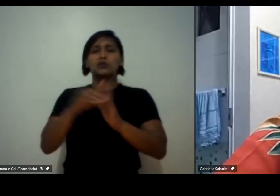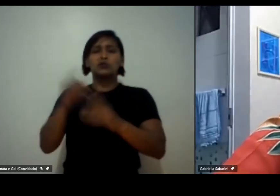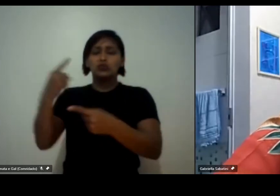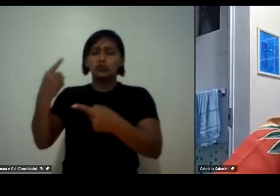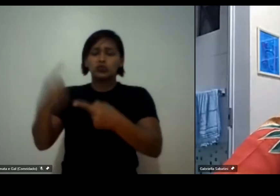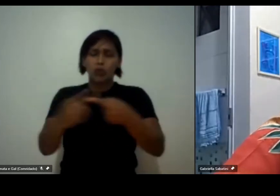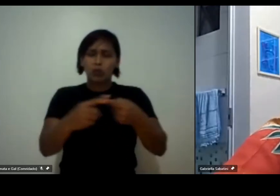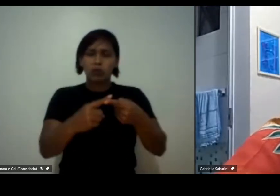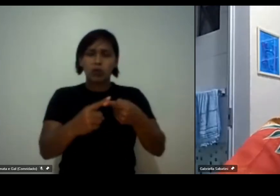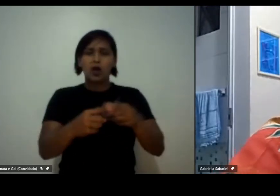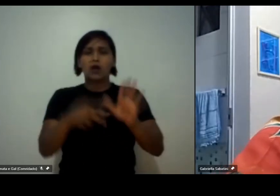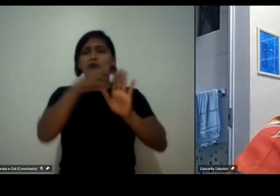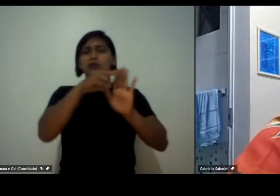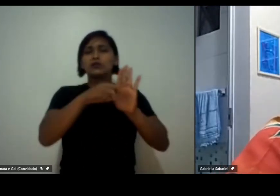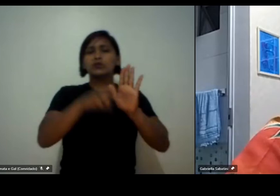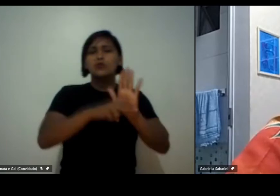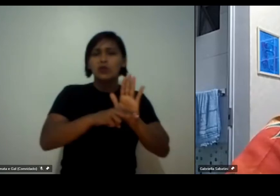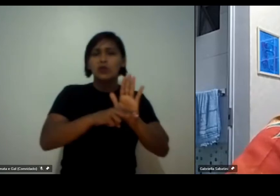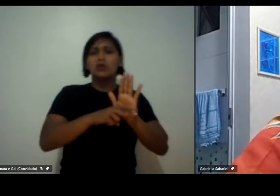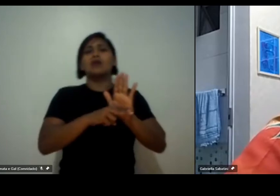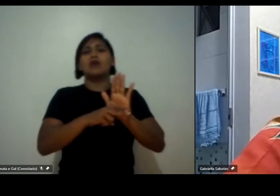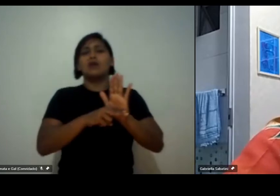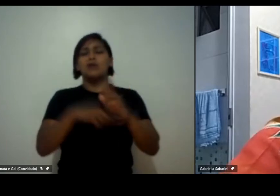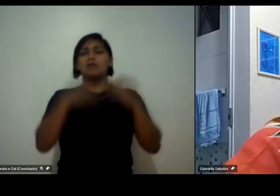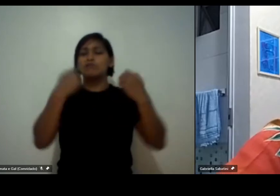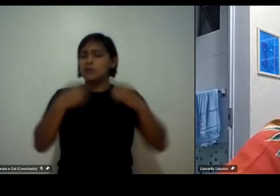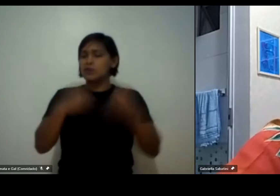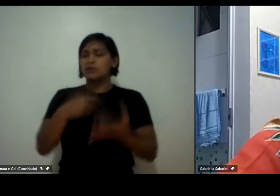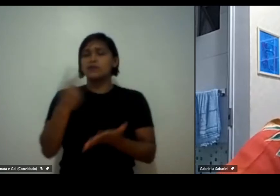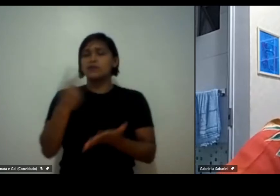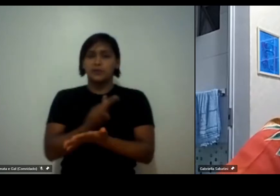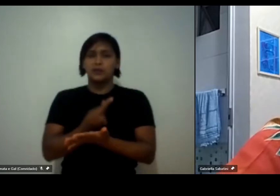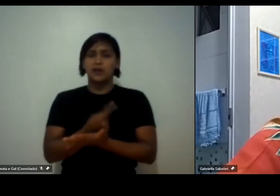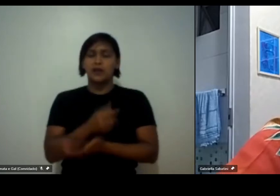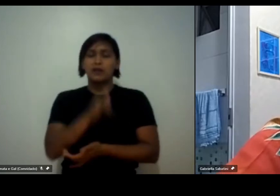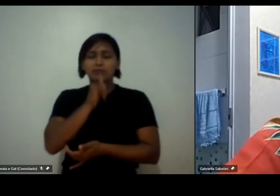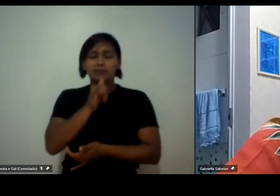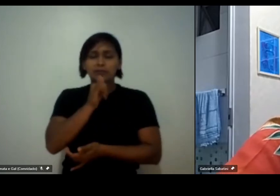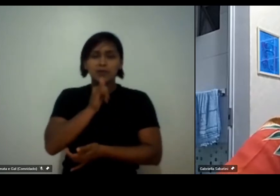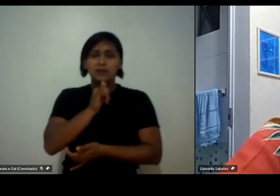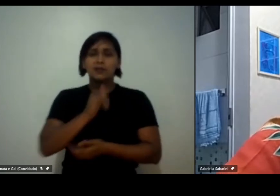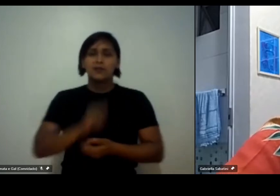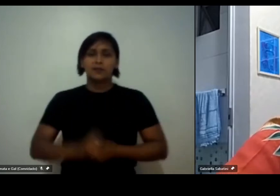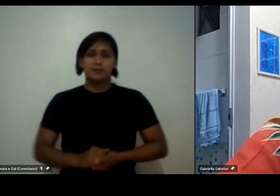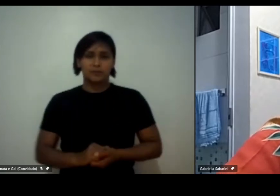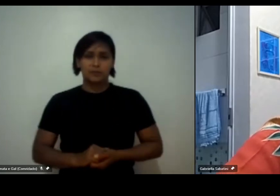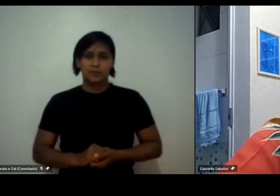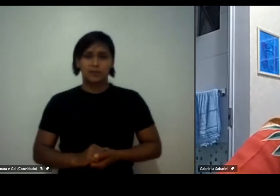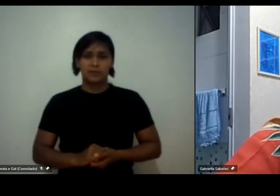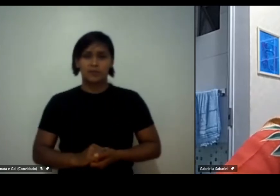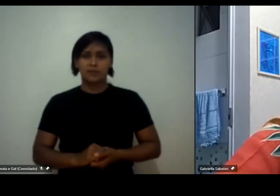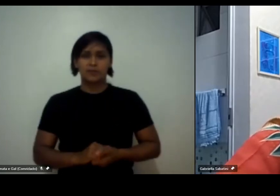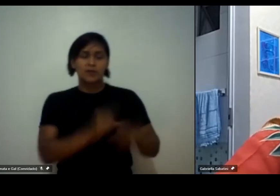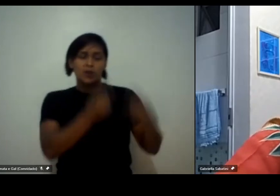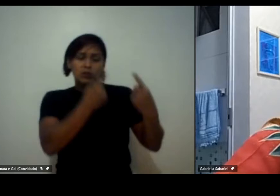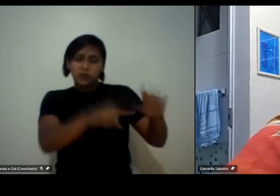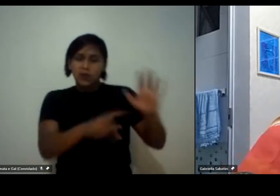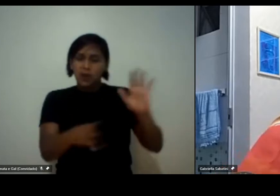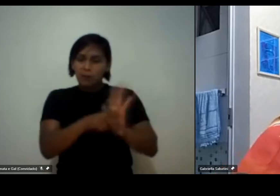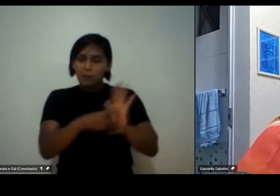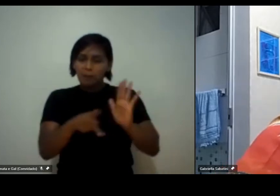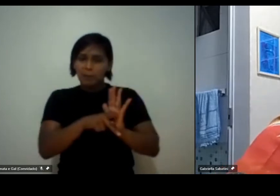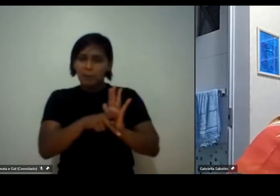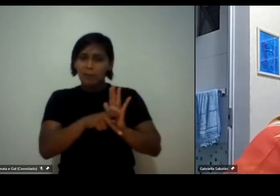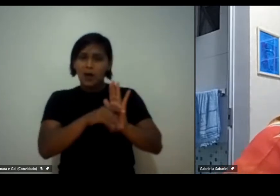norma imparcial erga omnes. Por exemplo, o desafio do próprio estatuto da